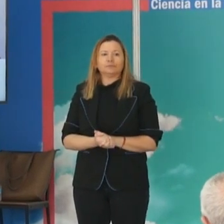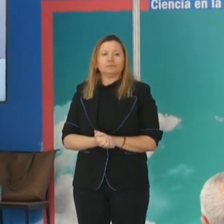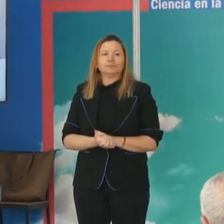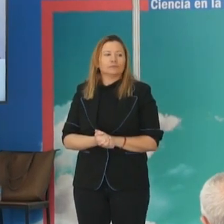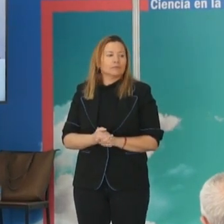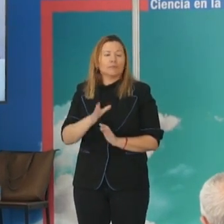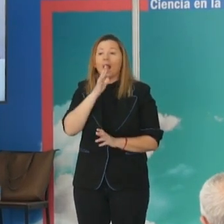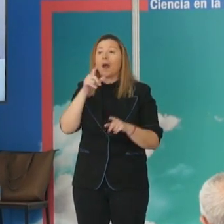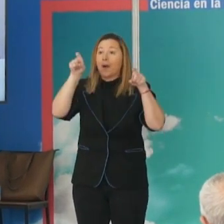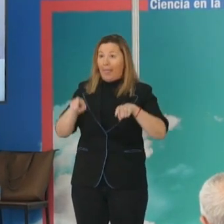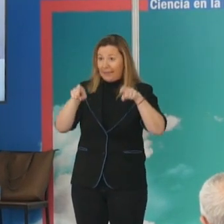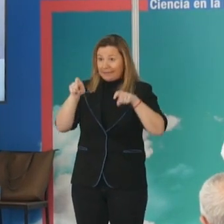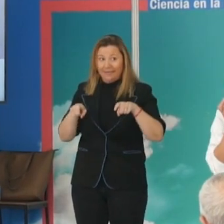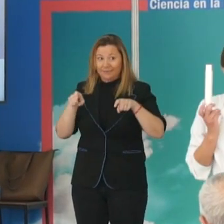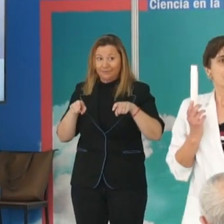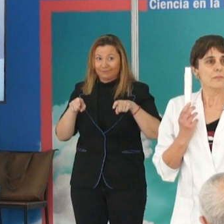vamos a descansar otro poquito.